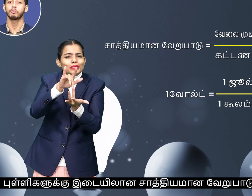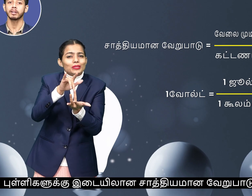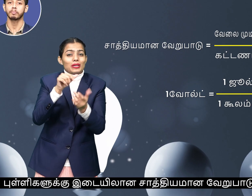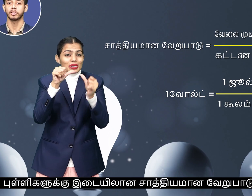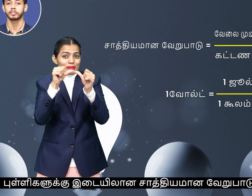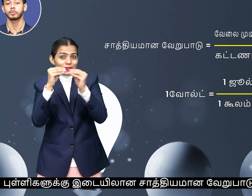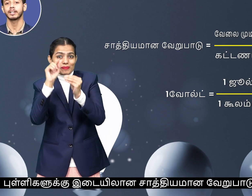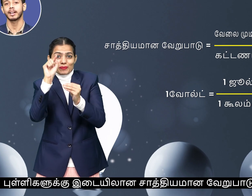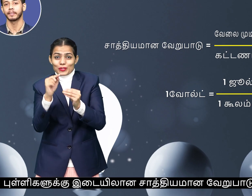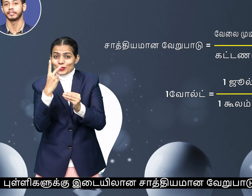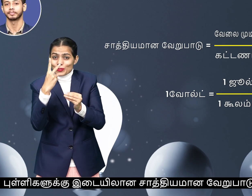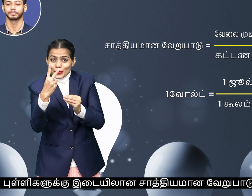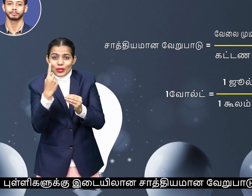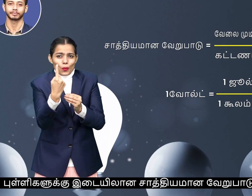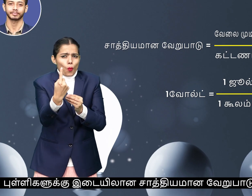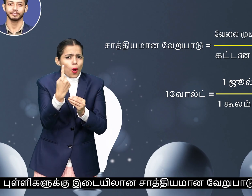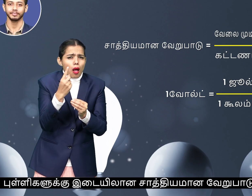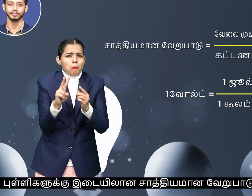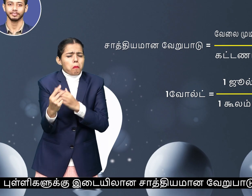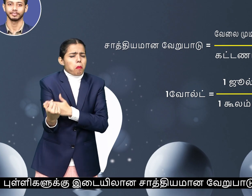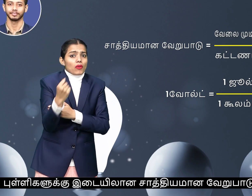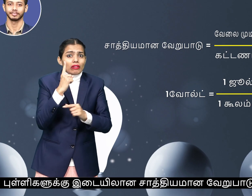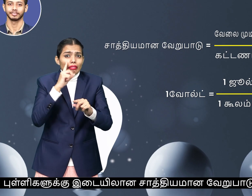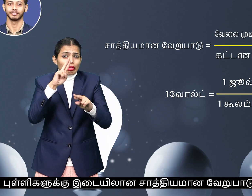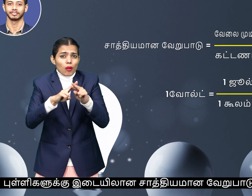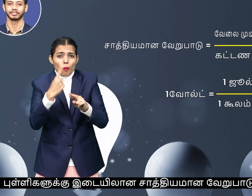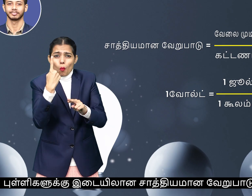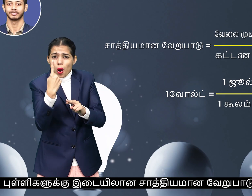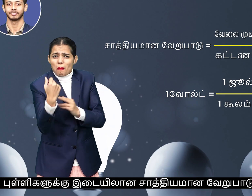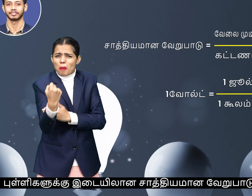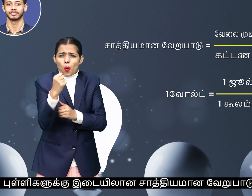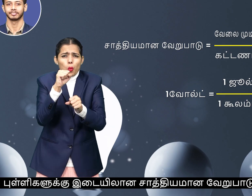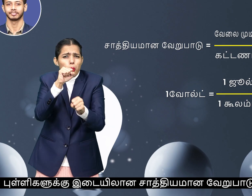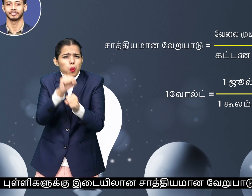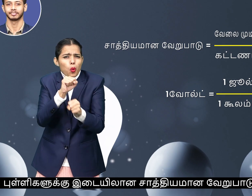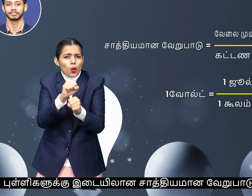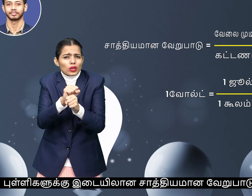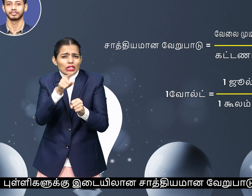இரண்டு புள்ளிகளுக்கு இடையிலான மின்னழுத்த வேறுபாடு 1 வோல்ட் ஆகும்.